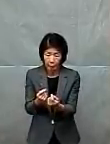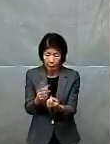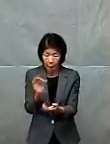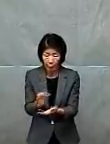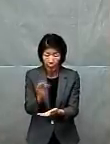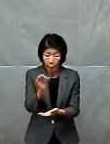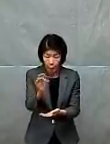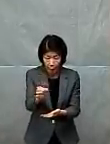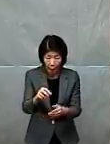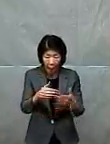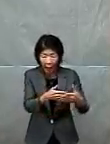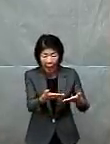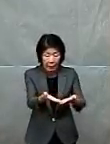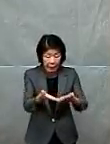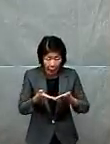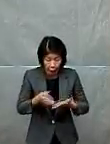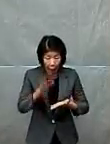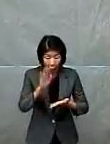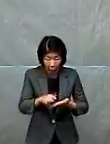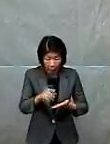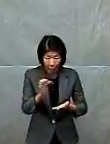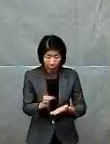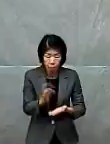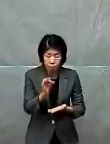いの請求があったものについては